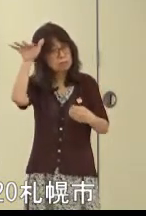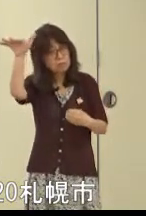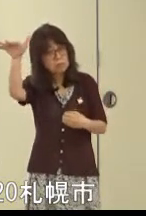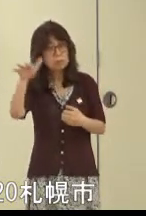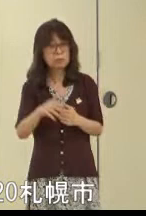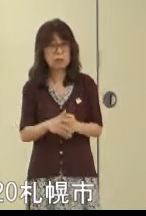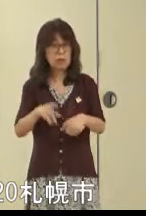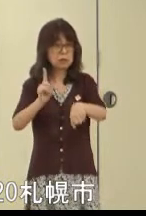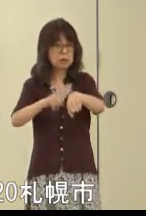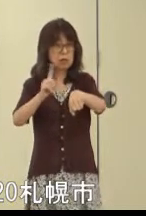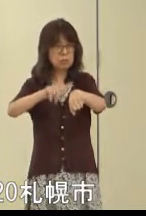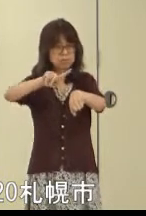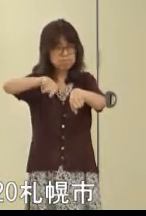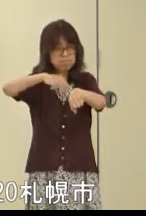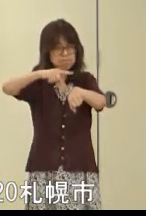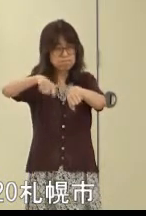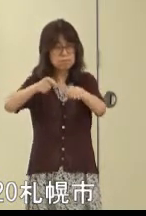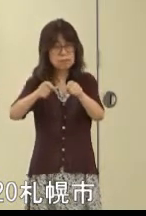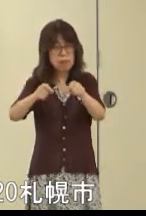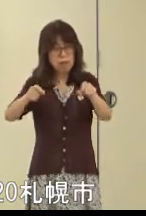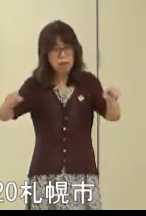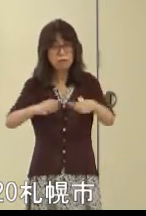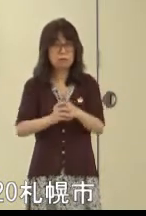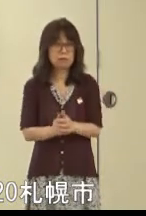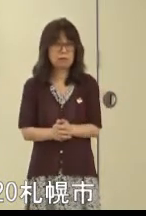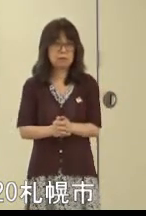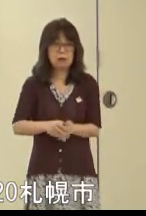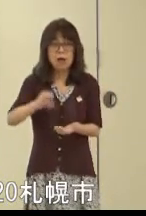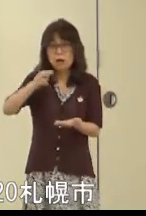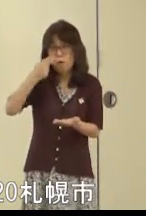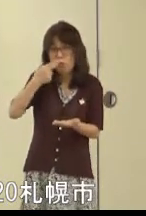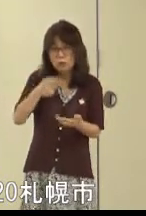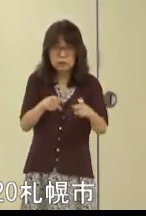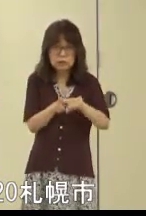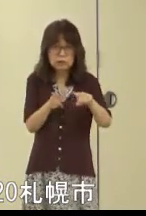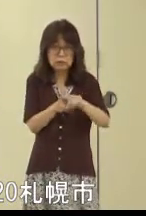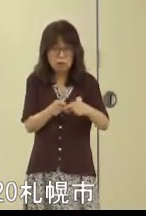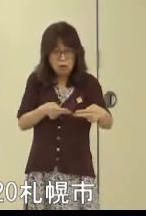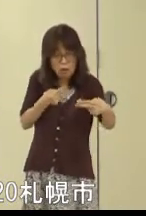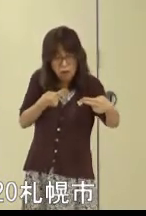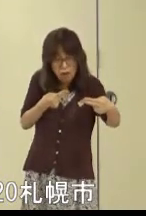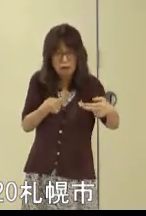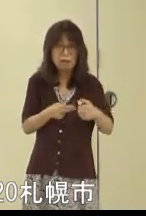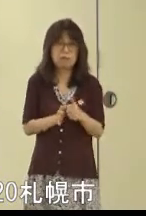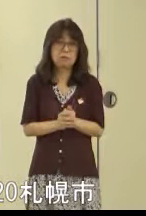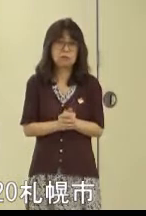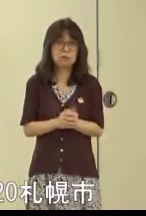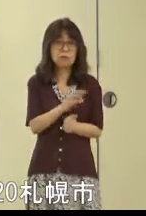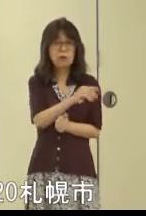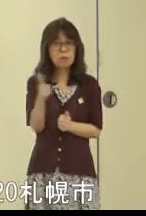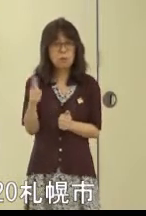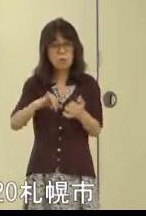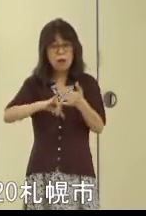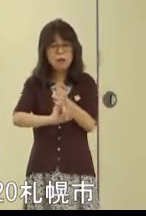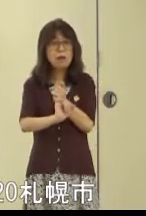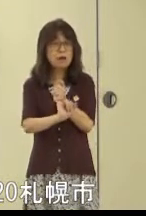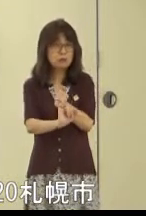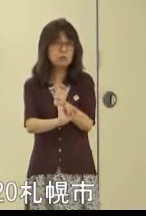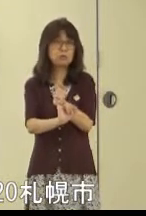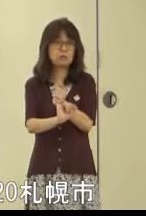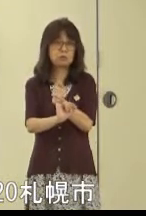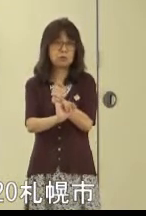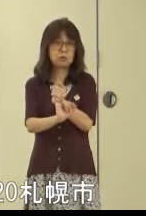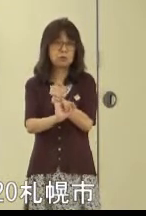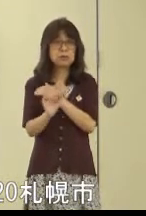時間になりがちだったりですね料理を一緒に撮ったりというようなことでまあこれはの必ずしもを先ほど